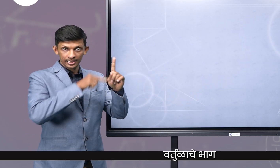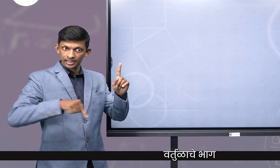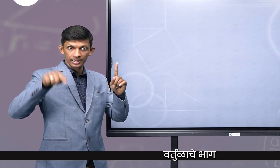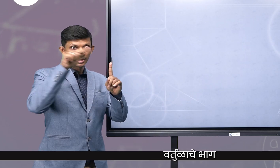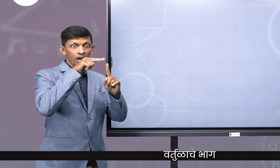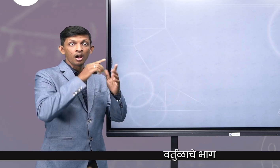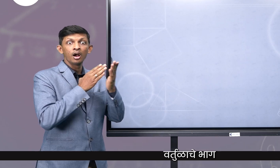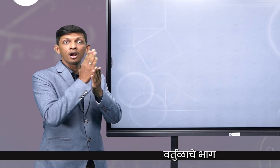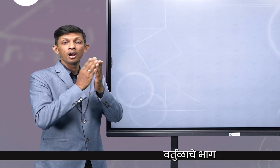वर्तुळाचे भाग.